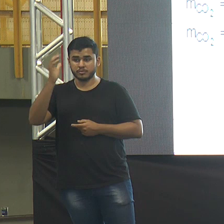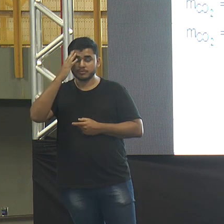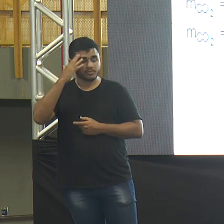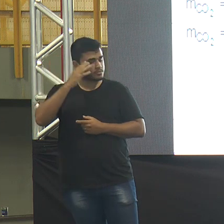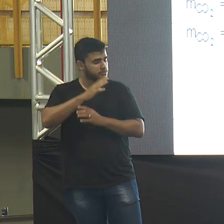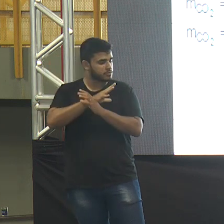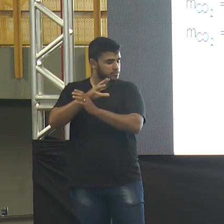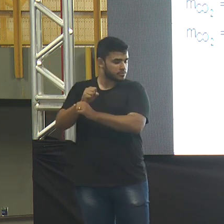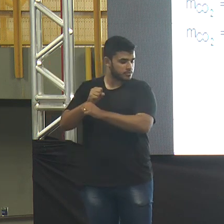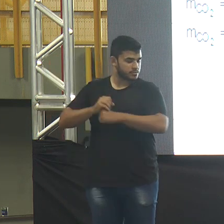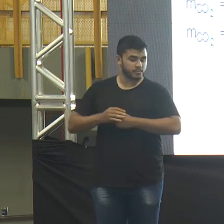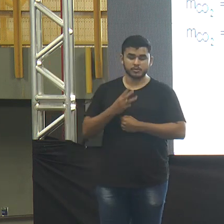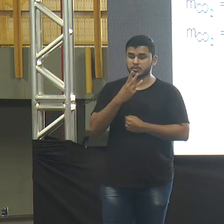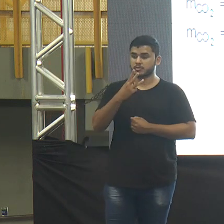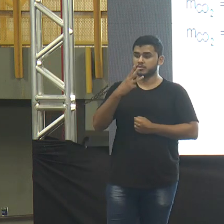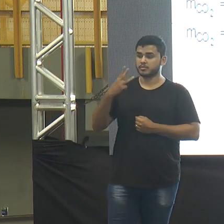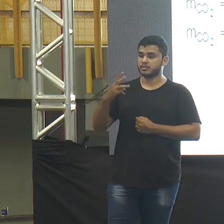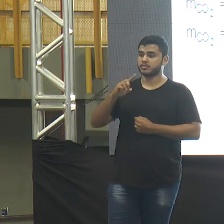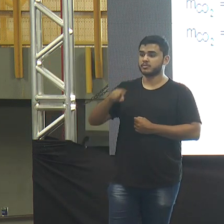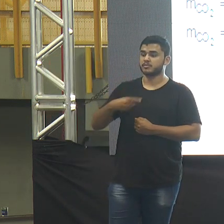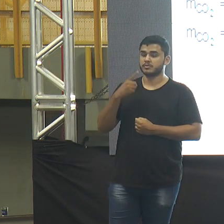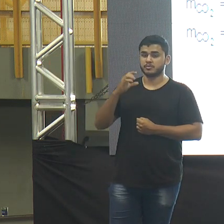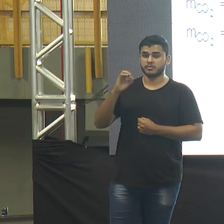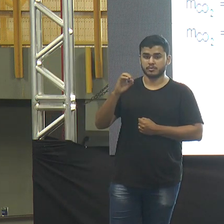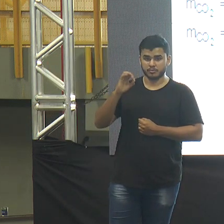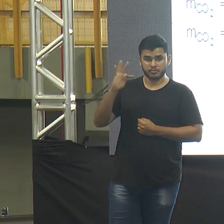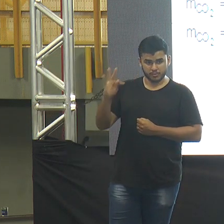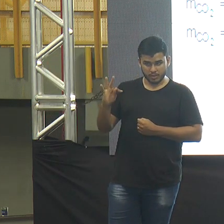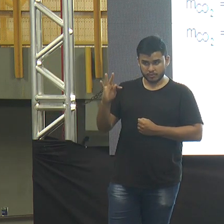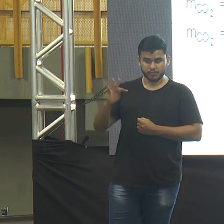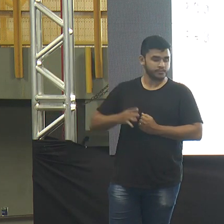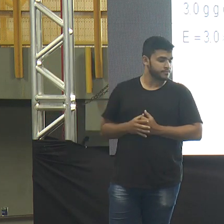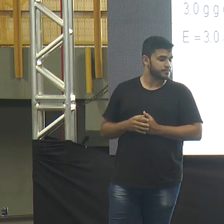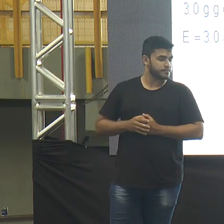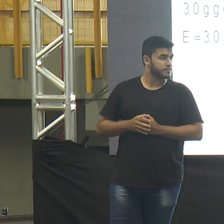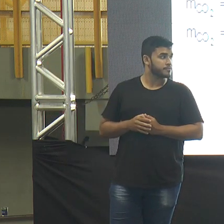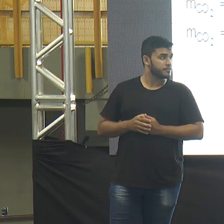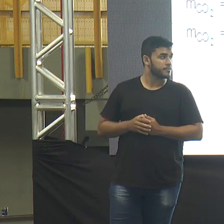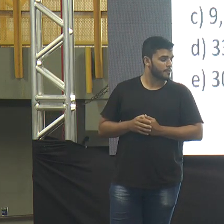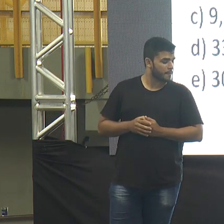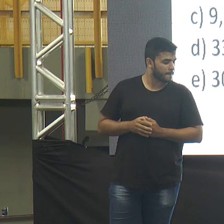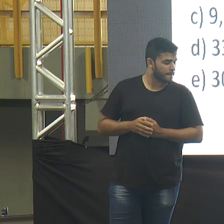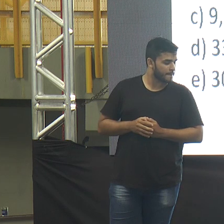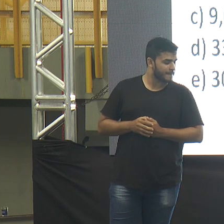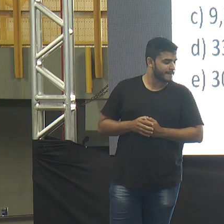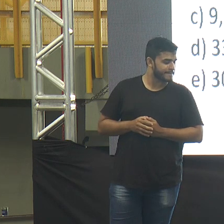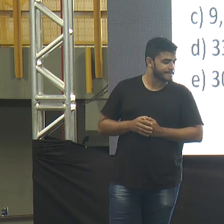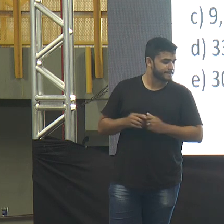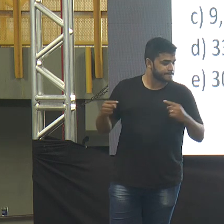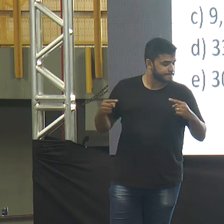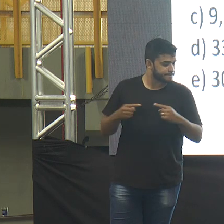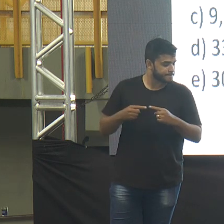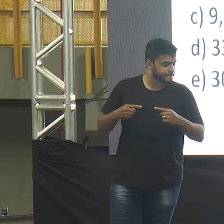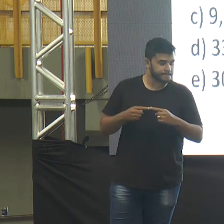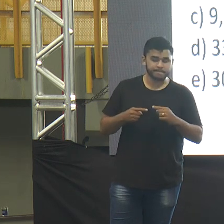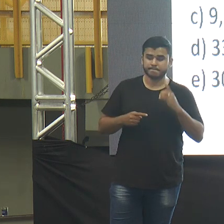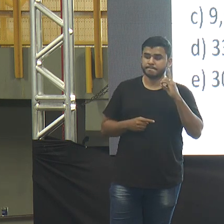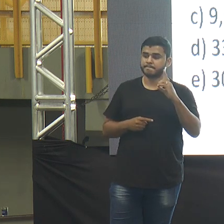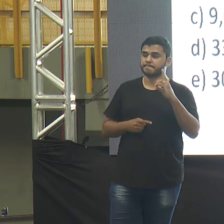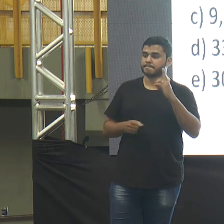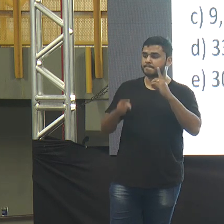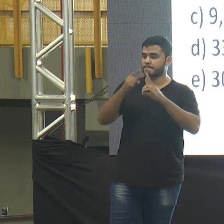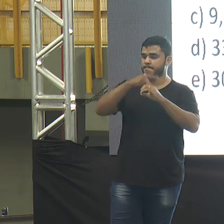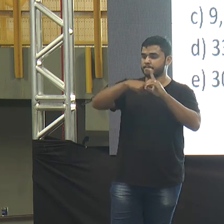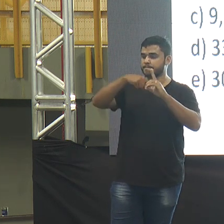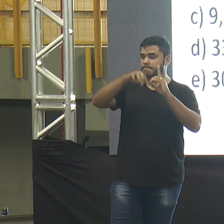exatamente 33 toneladas de CO2. Aí, quando a gente vai para os itens, qual item que eu vou marcar? Item